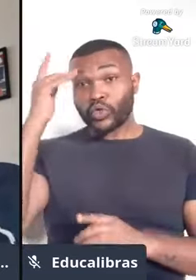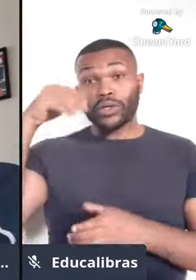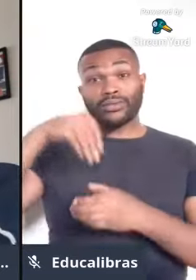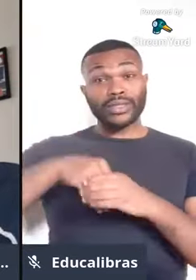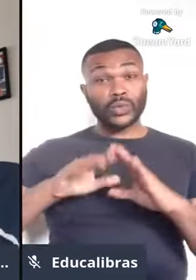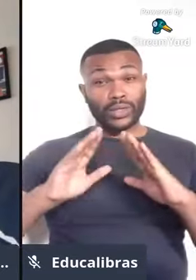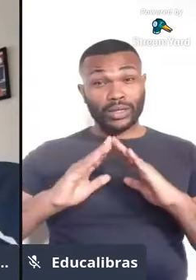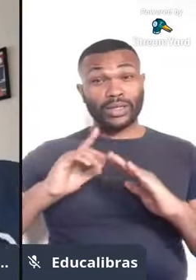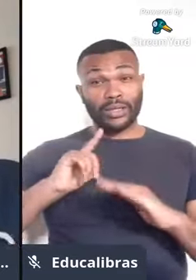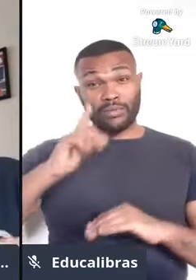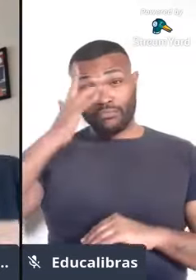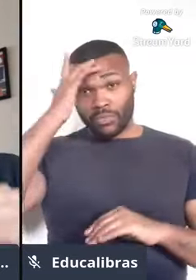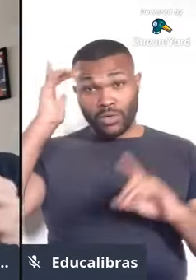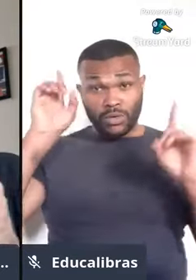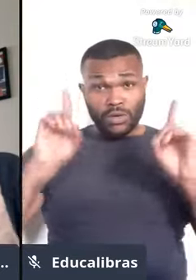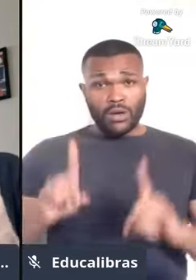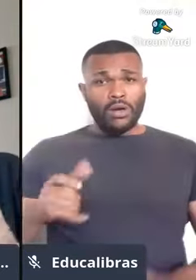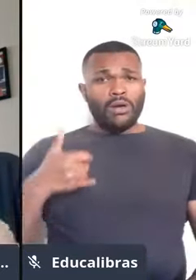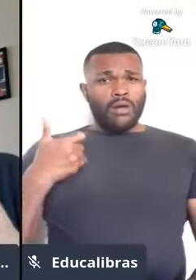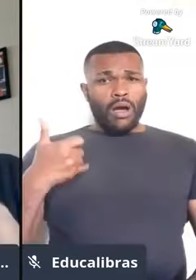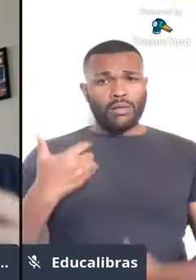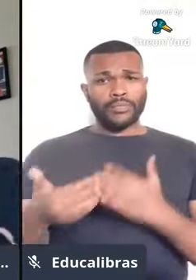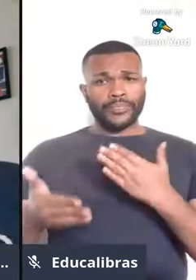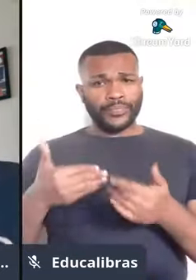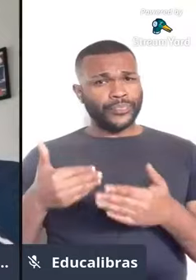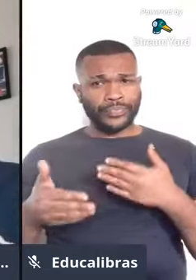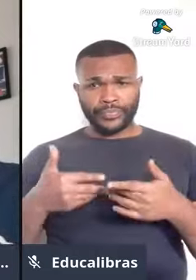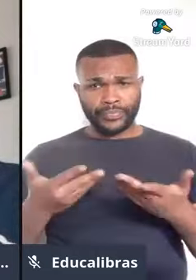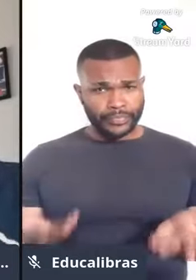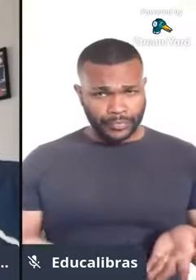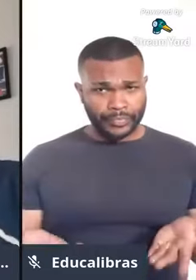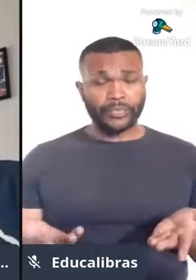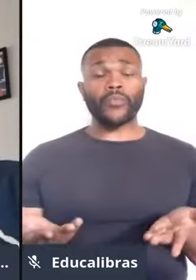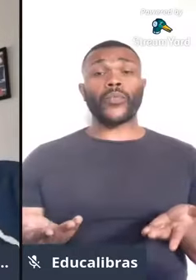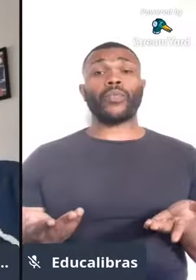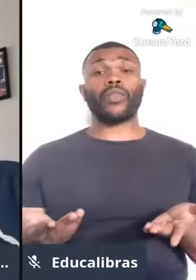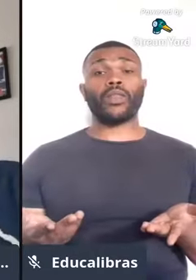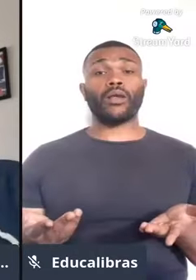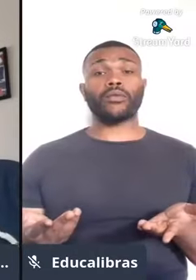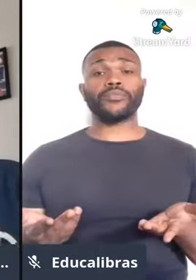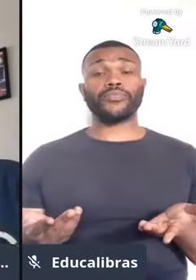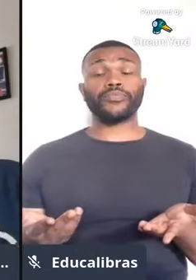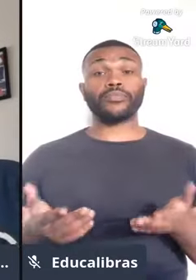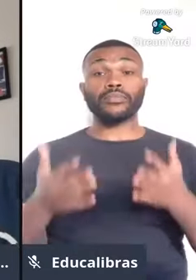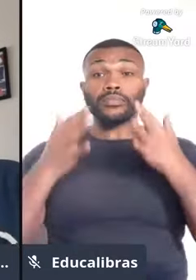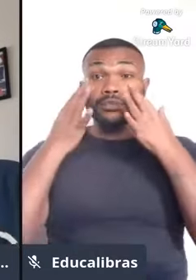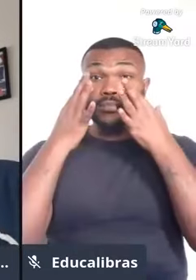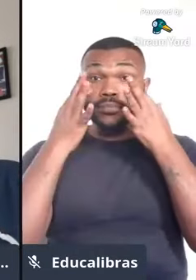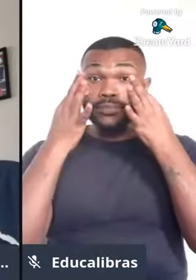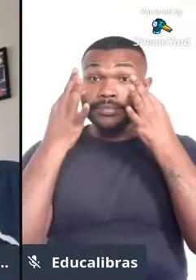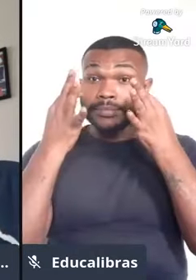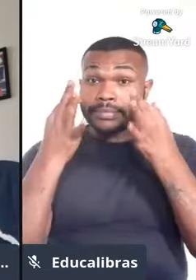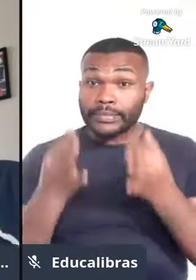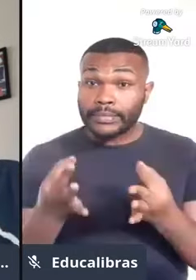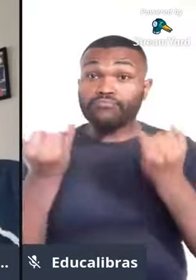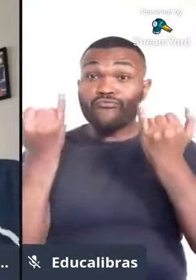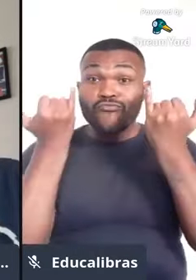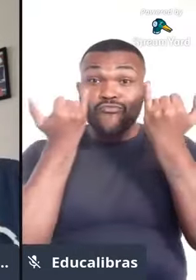em qualquer idade, sobre qualquer tipo de sequela, precisa prestar muita atenção nas informações